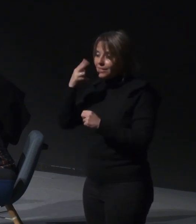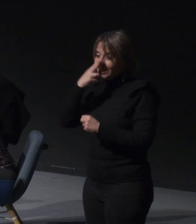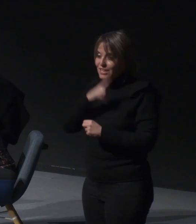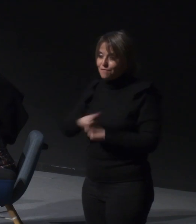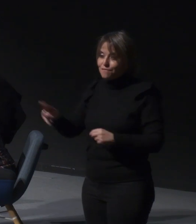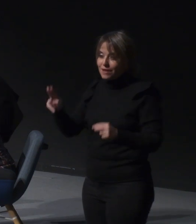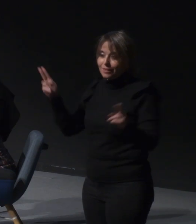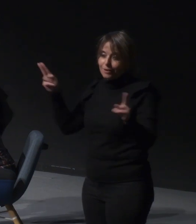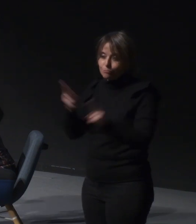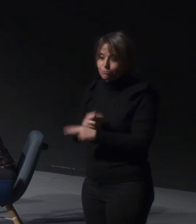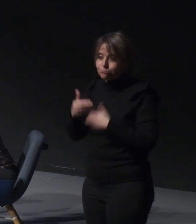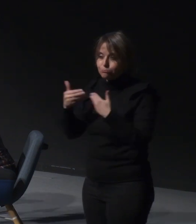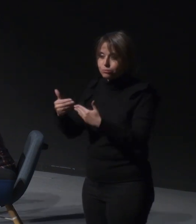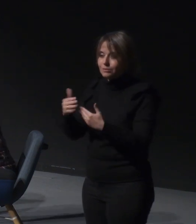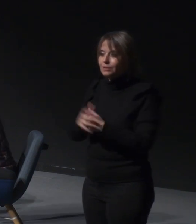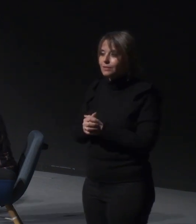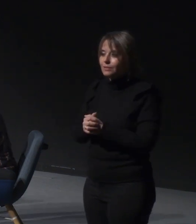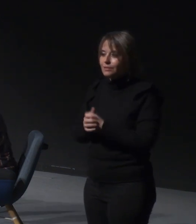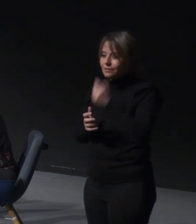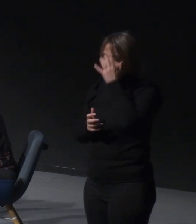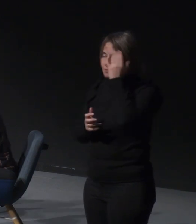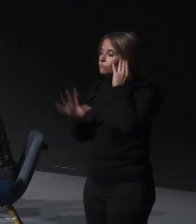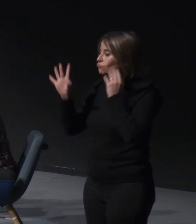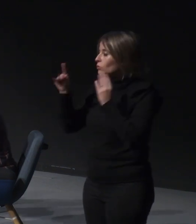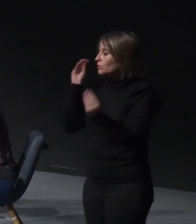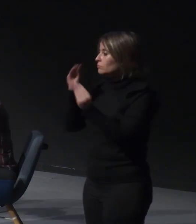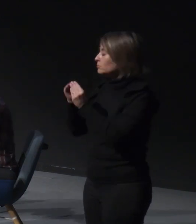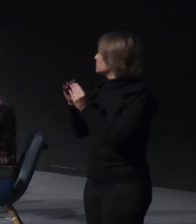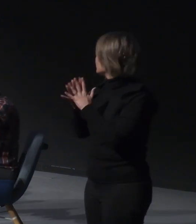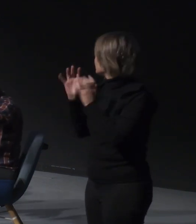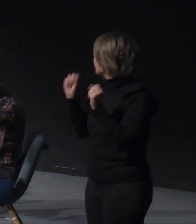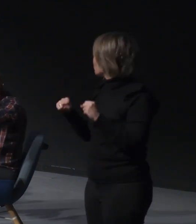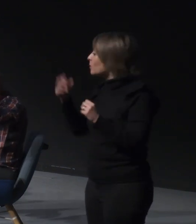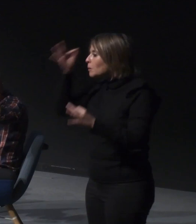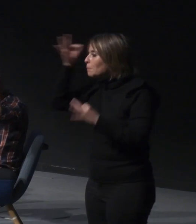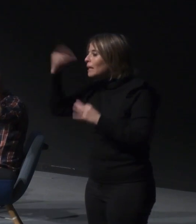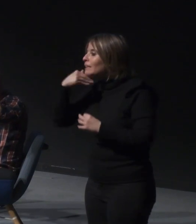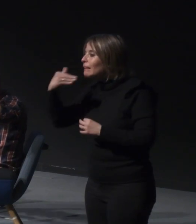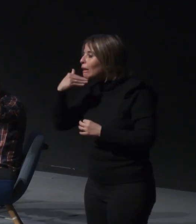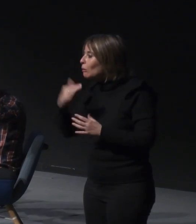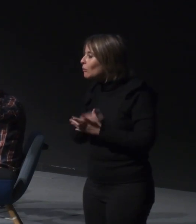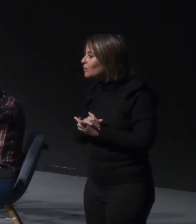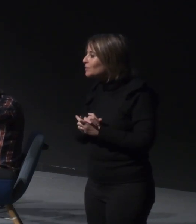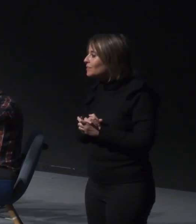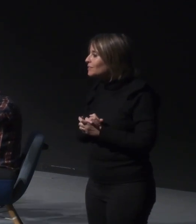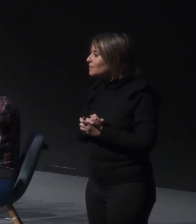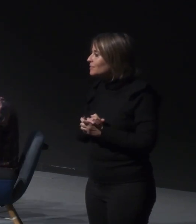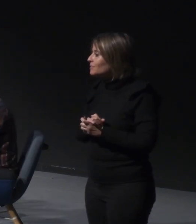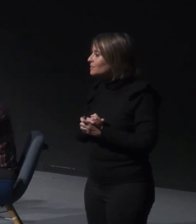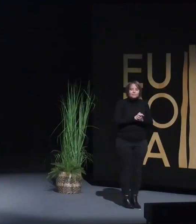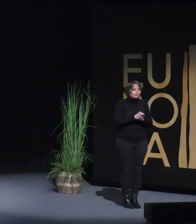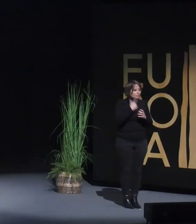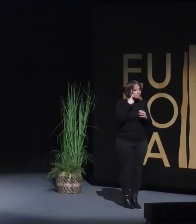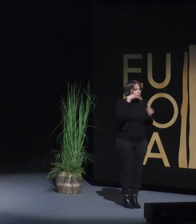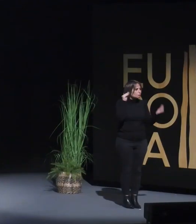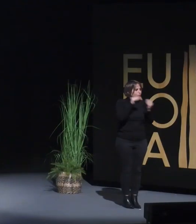luego alargamos la adolescencia hasta los 40, eso sí que lo he entendido. Totalmente de acuerdo. No, si hay algún matiz, quien haya sido, que matice. Totalmente